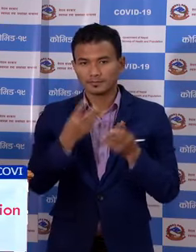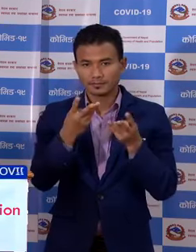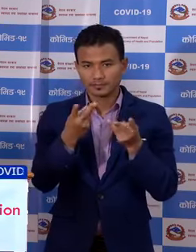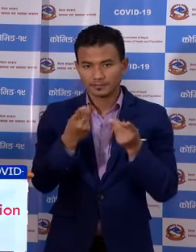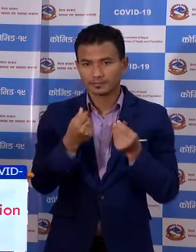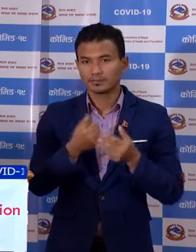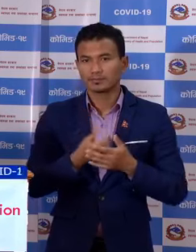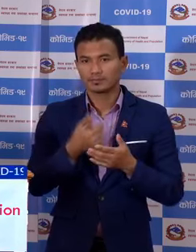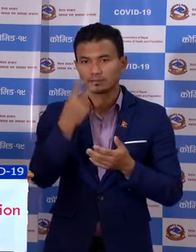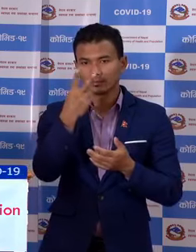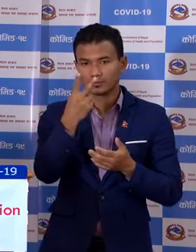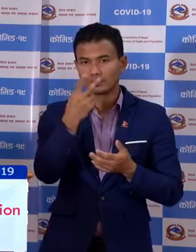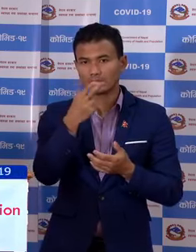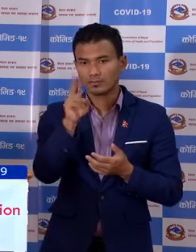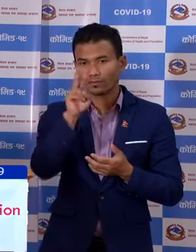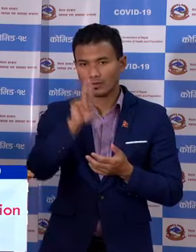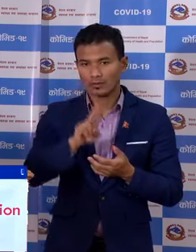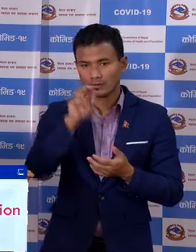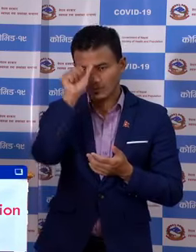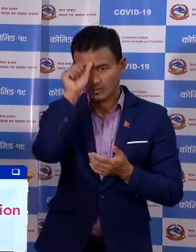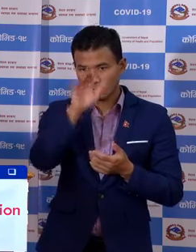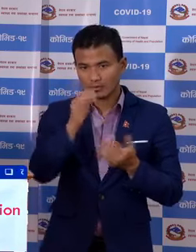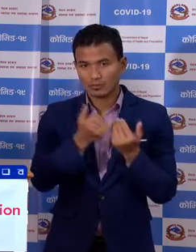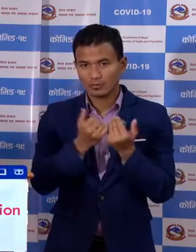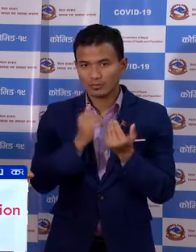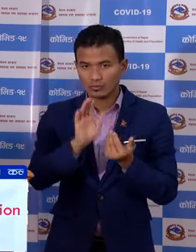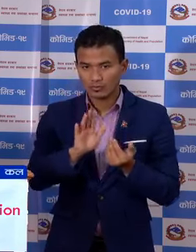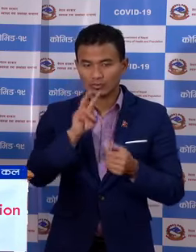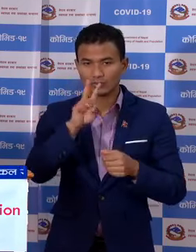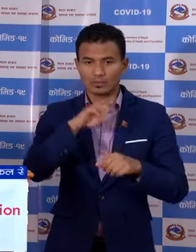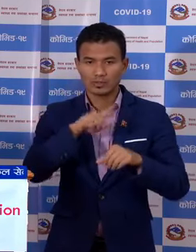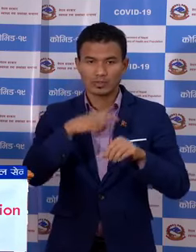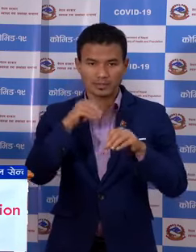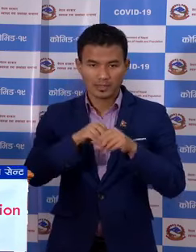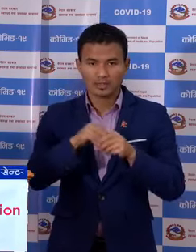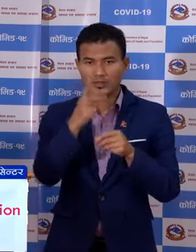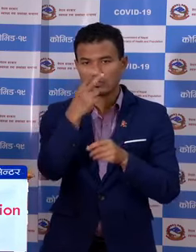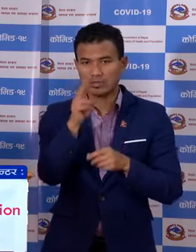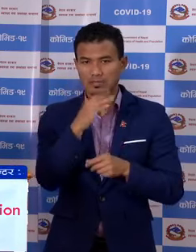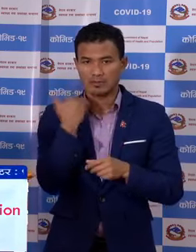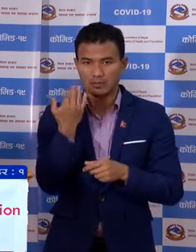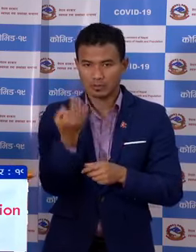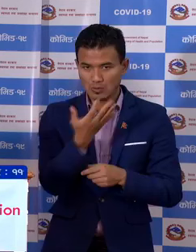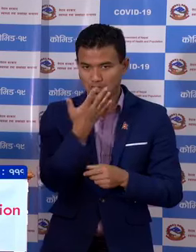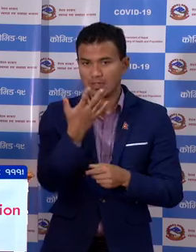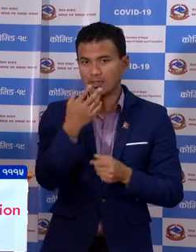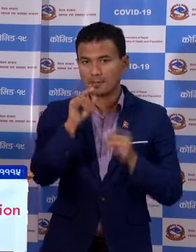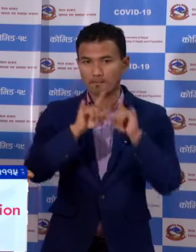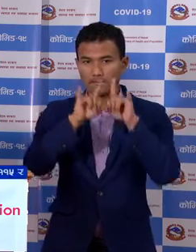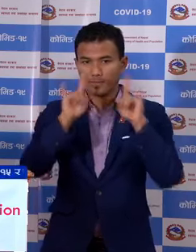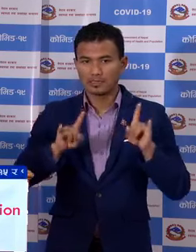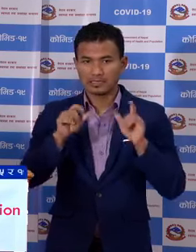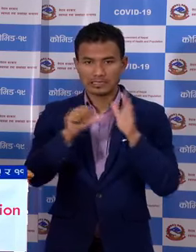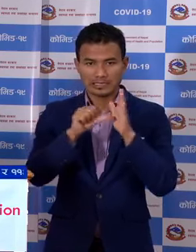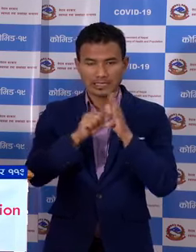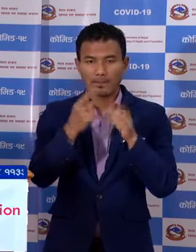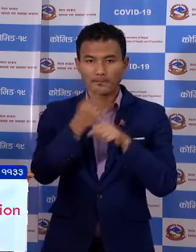संख्या 2 रहेको कुरा जानकारी गराउन चाहन्छु 24 घन्टामा। त्यसमध्ये पर्सा जिल्ला